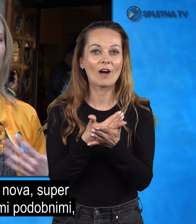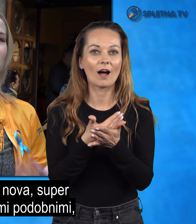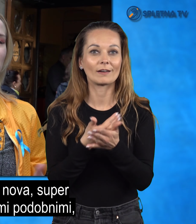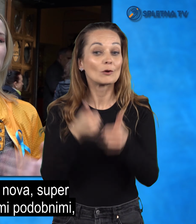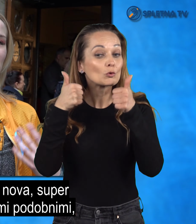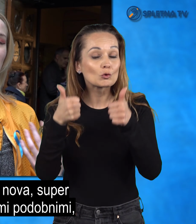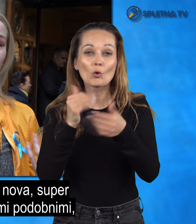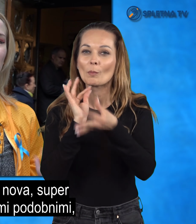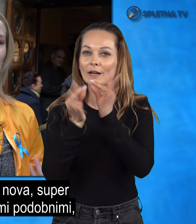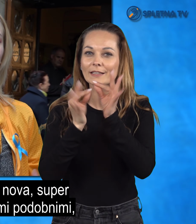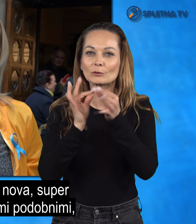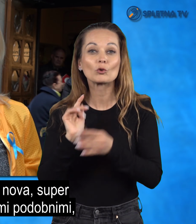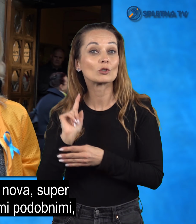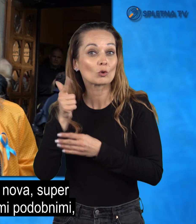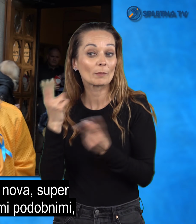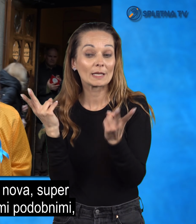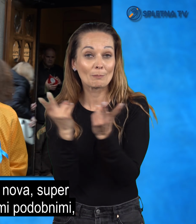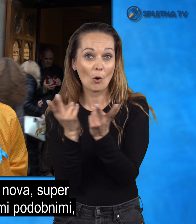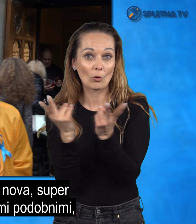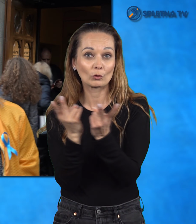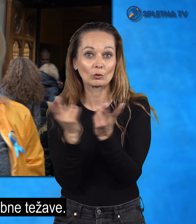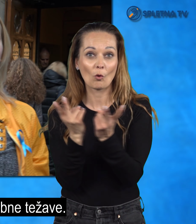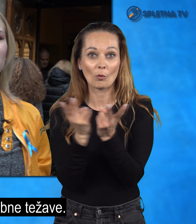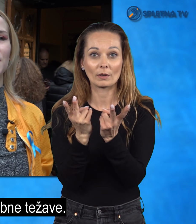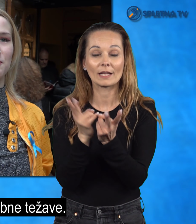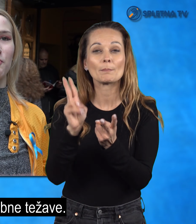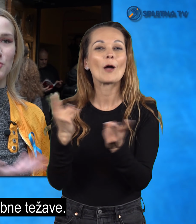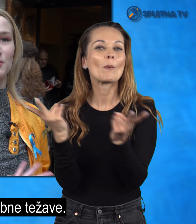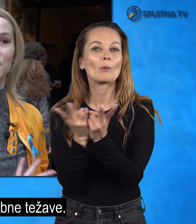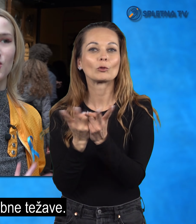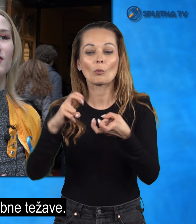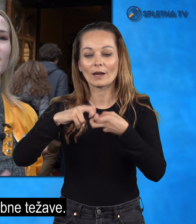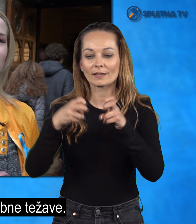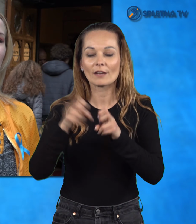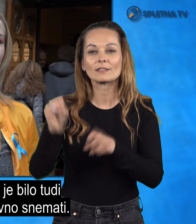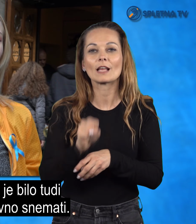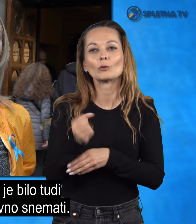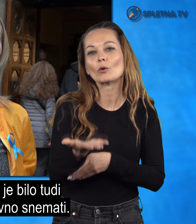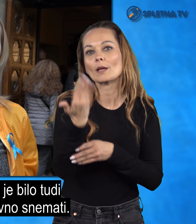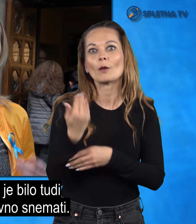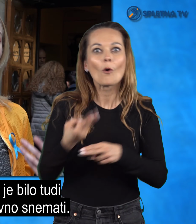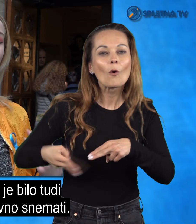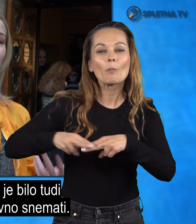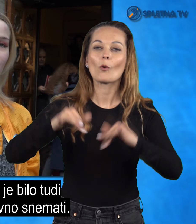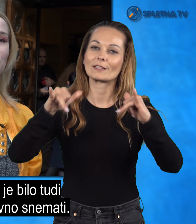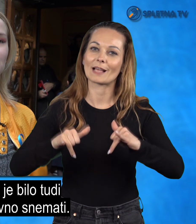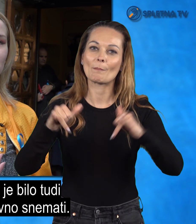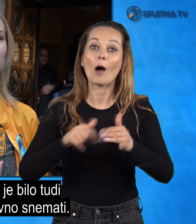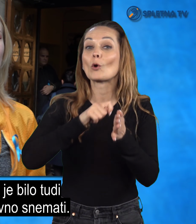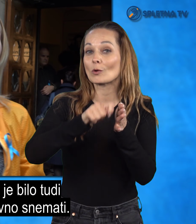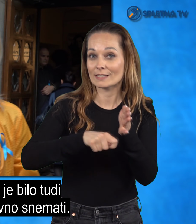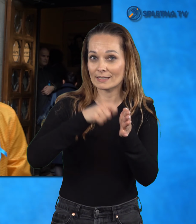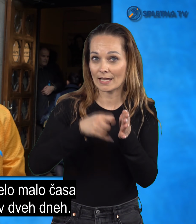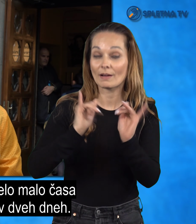nova, super izkušnja s drugimi, podobnimi, ki delimo podobne tažave in zaradi tega je bilo tudi bolj zabavno